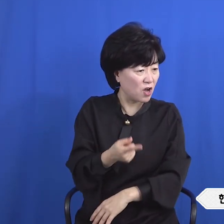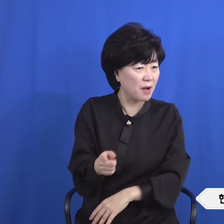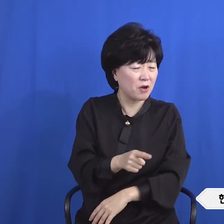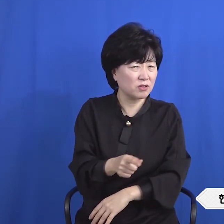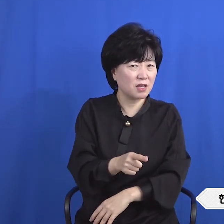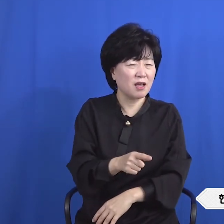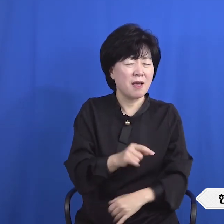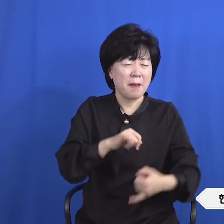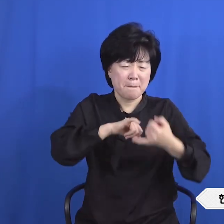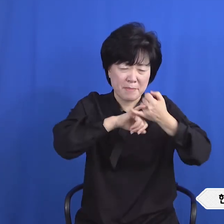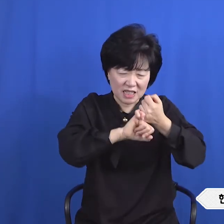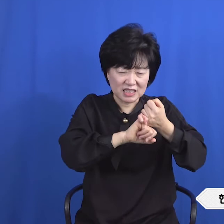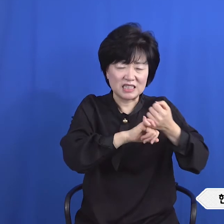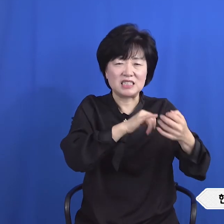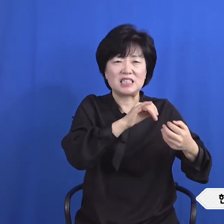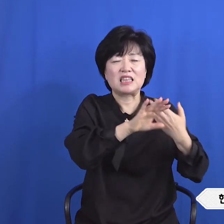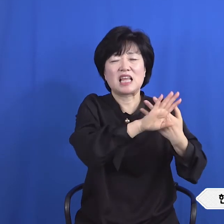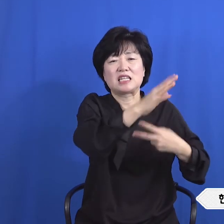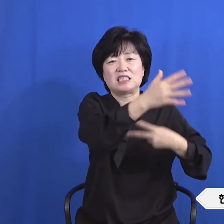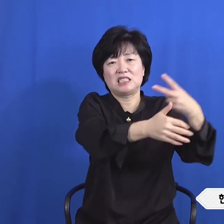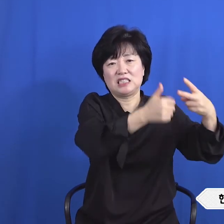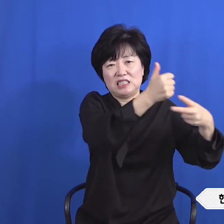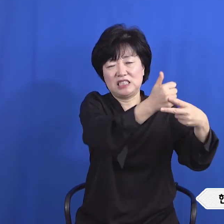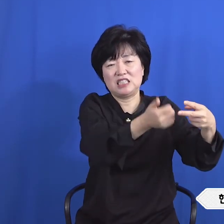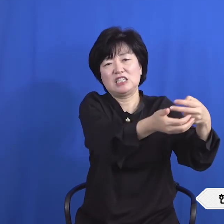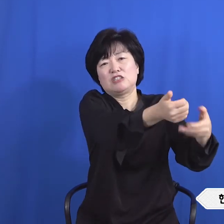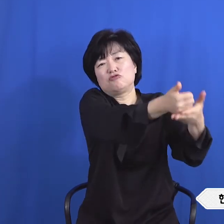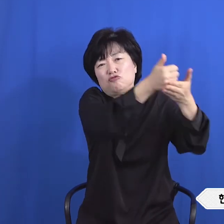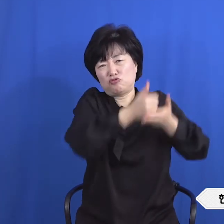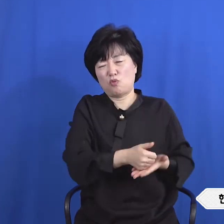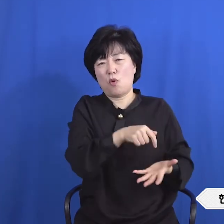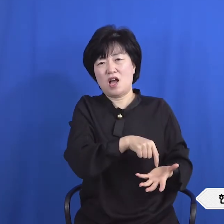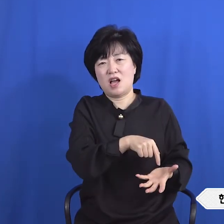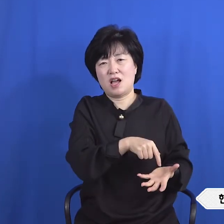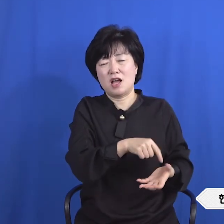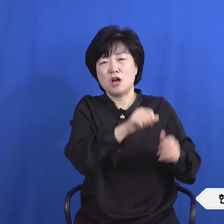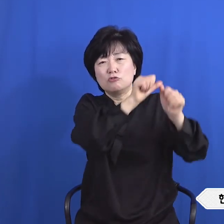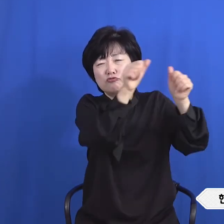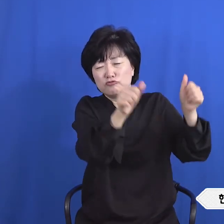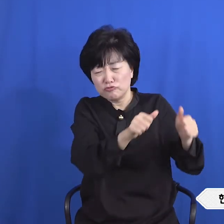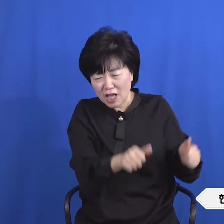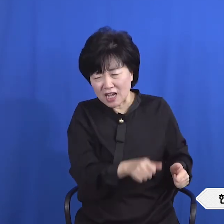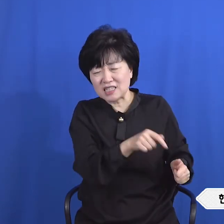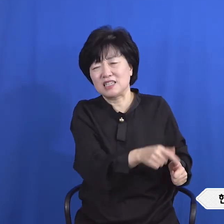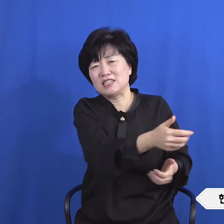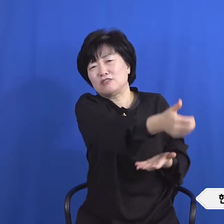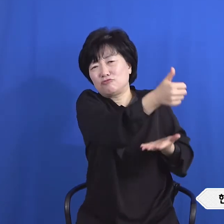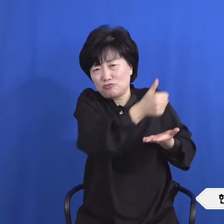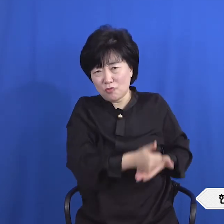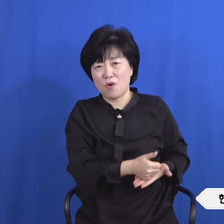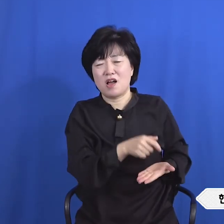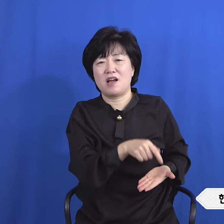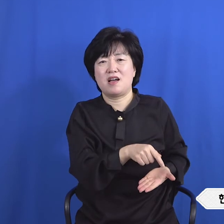들어옵니다. 우상이 거기에 자리를 잡습니다. 그래서 하나님 대신에 우상을 섬기게